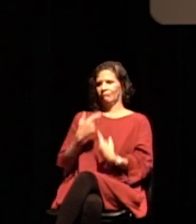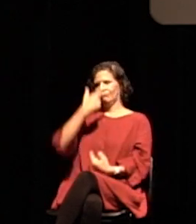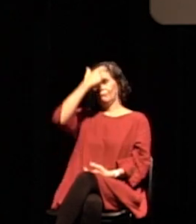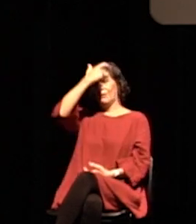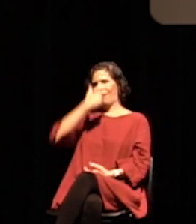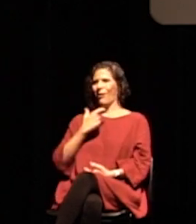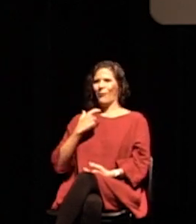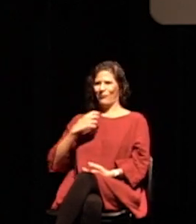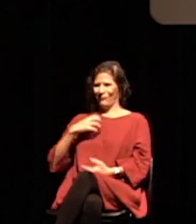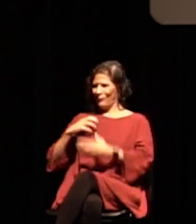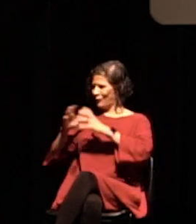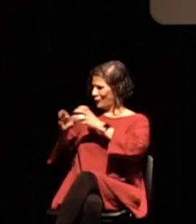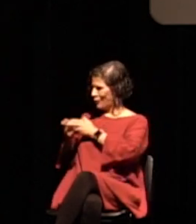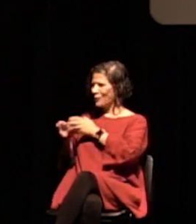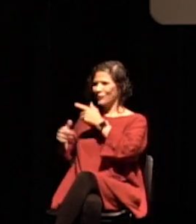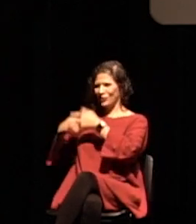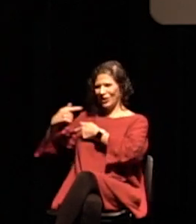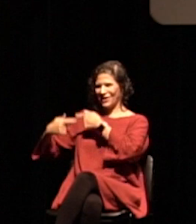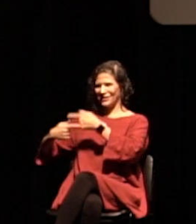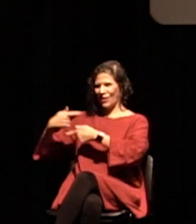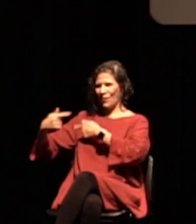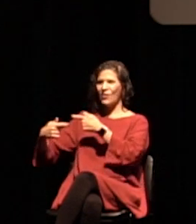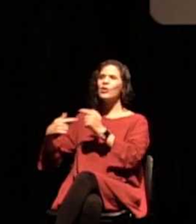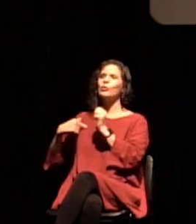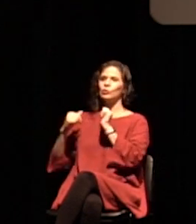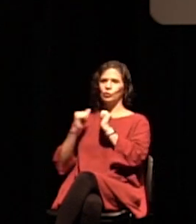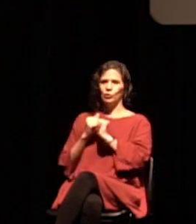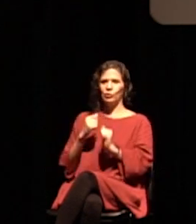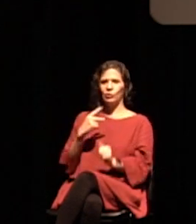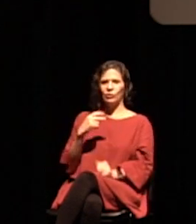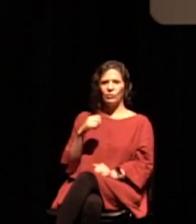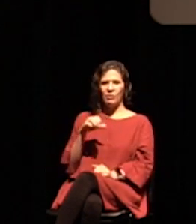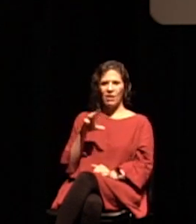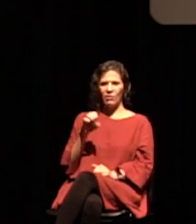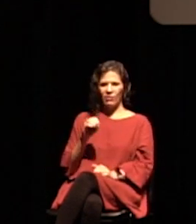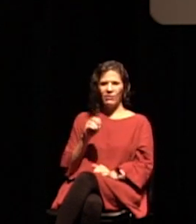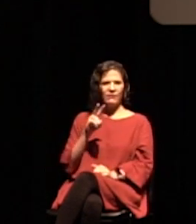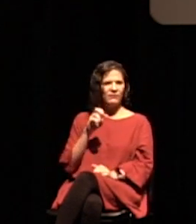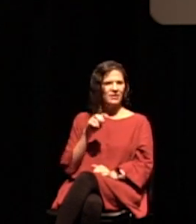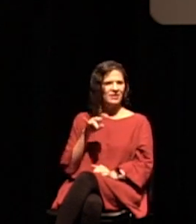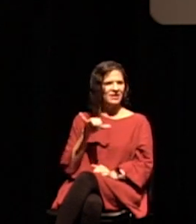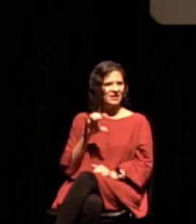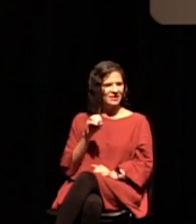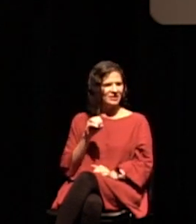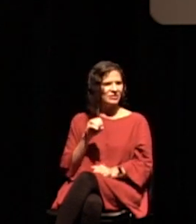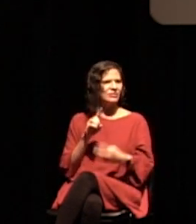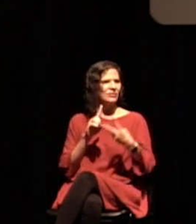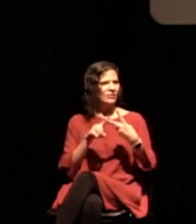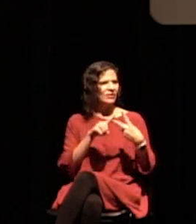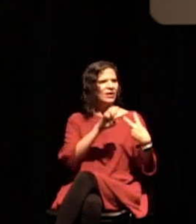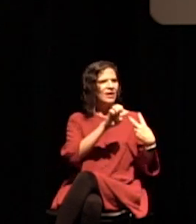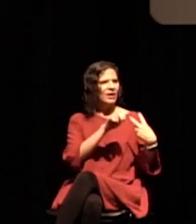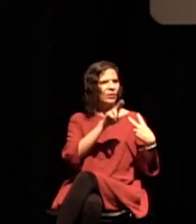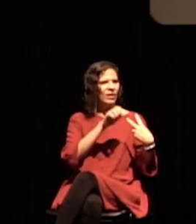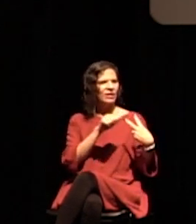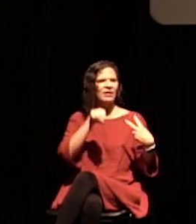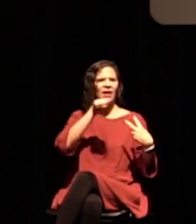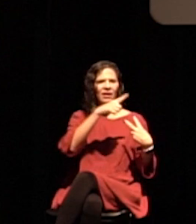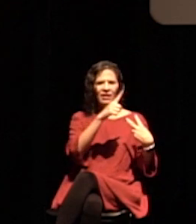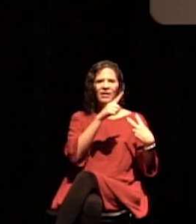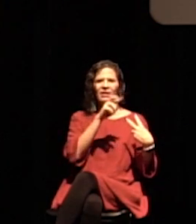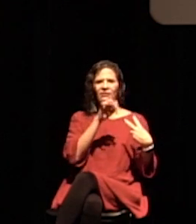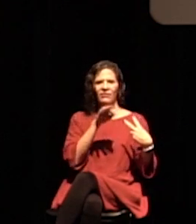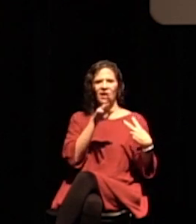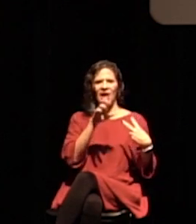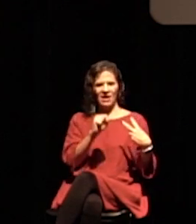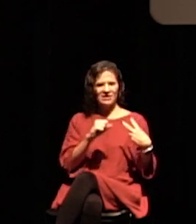uma geração, eu e o meu amigo Paulo Venâncio, que aqui está, não sei se Eucanã Ferraz aqui está também. Eu